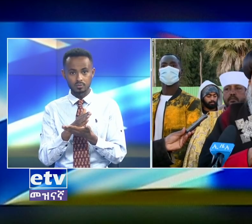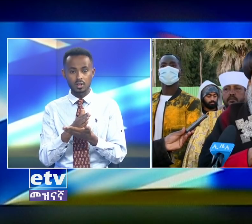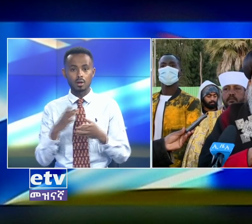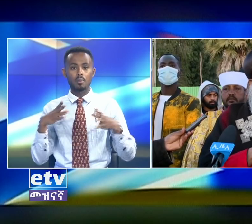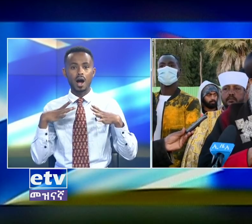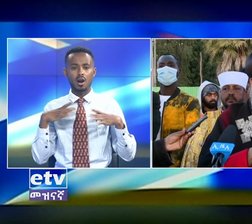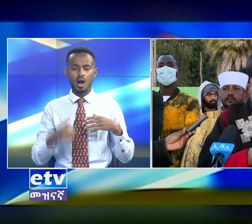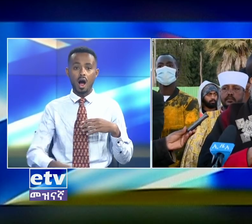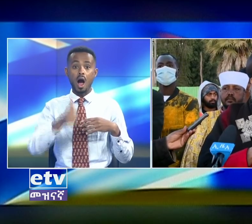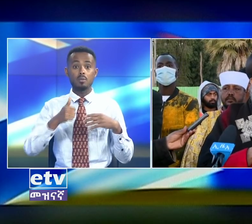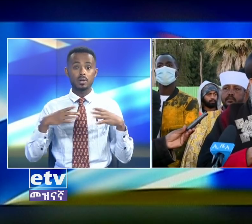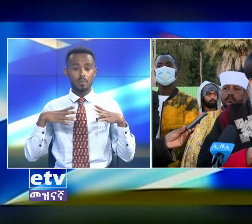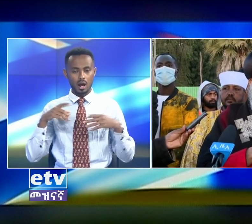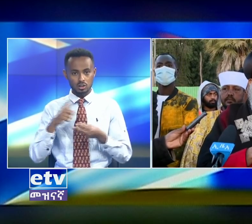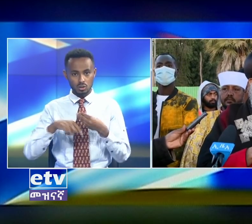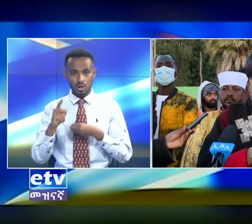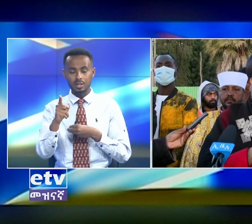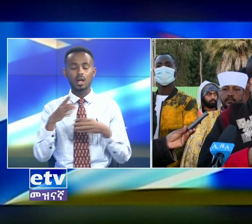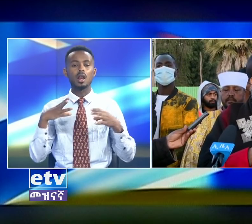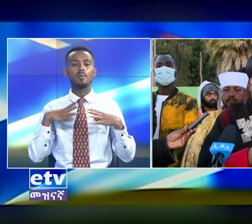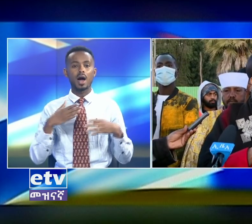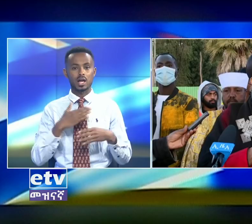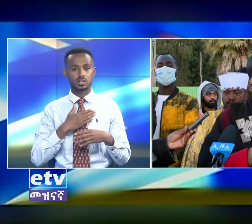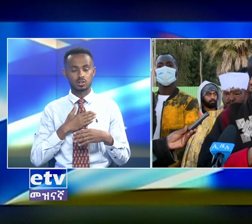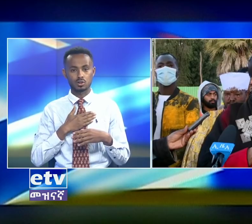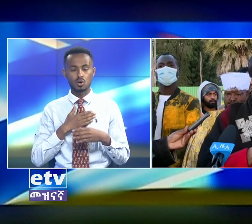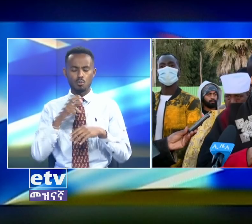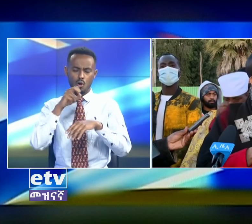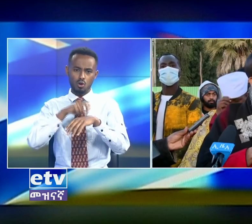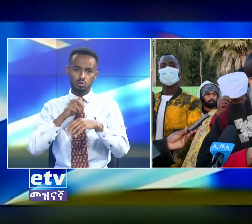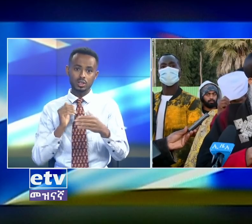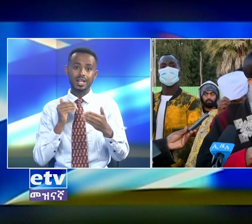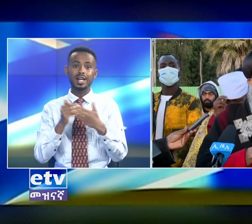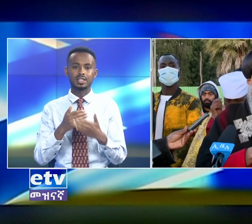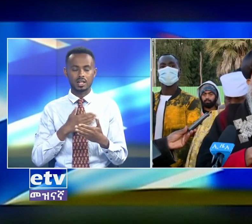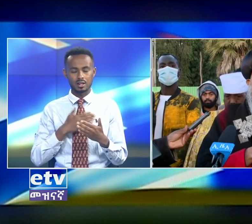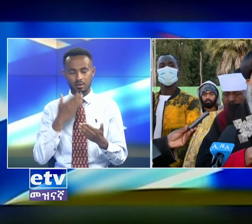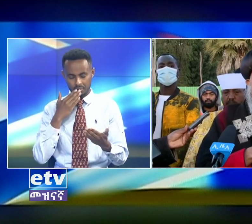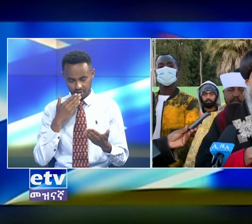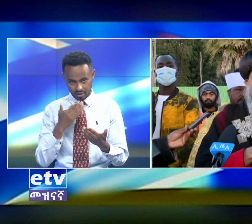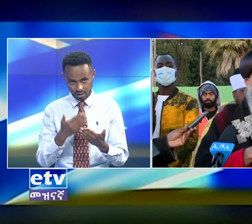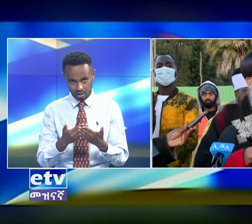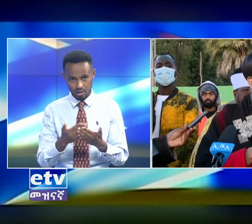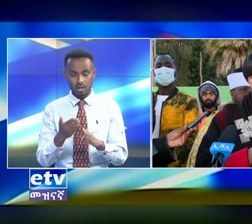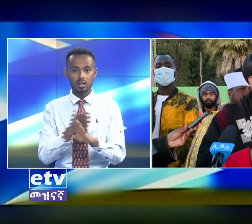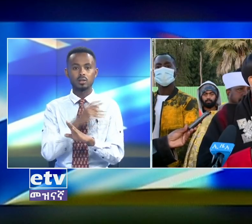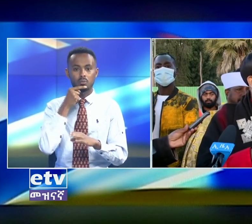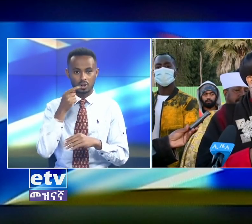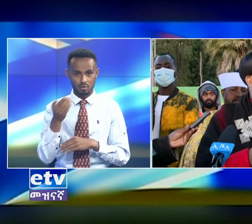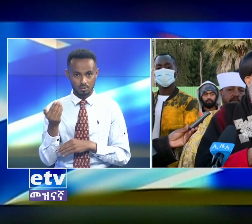በዓል አብይ በዓል ስለሆነ ለዛ ለበዓላችን በወቅቱ ስለደረሰልን እናመሰግናለን። ቅድም ብየው